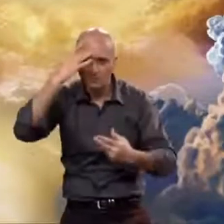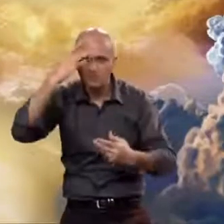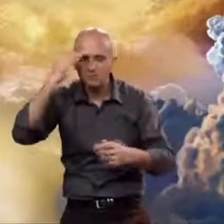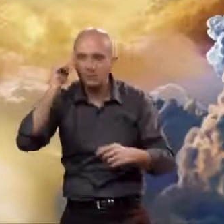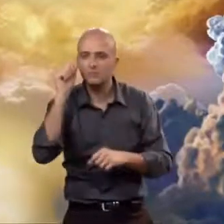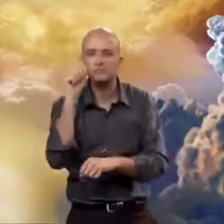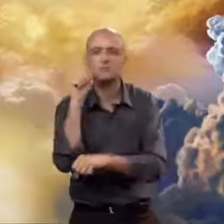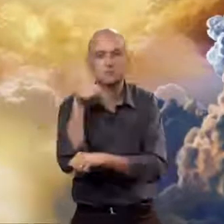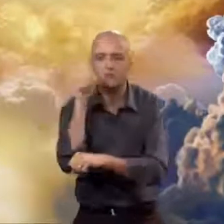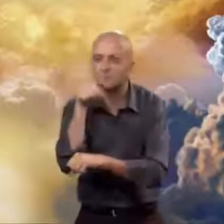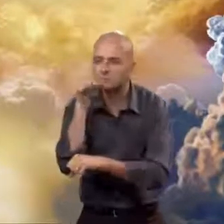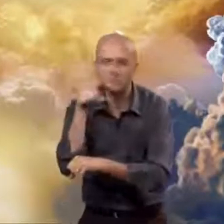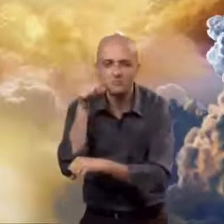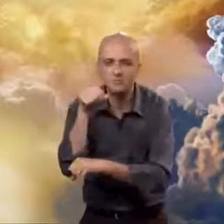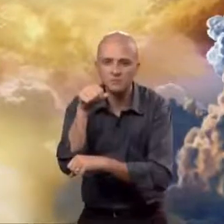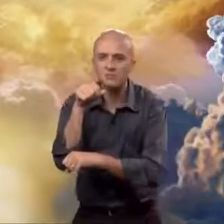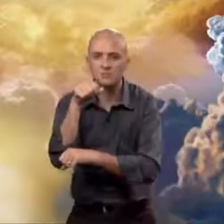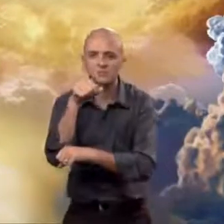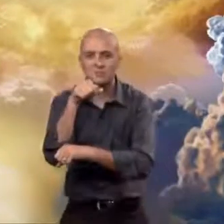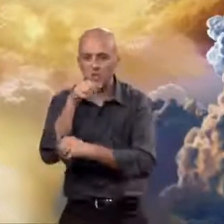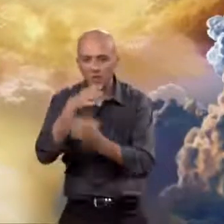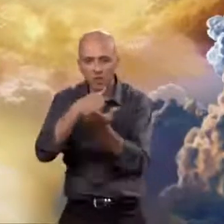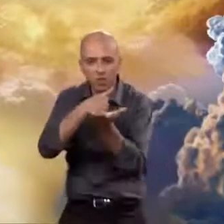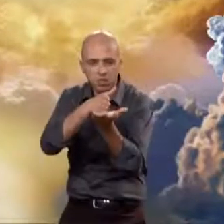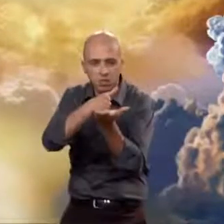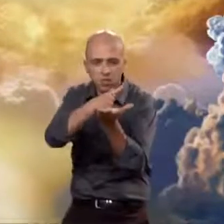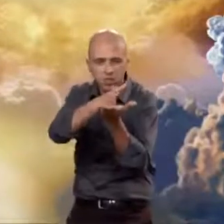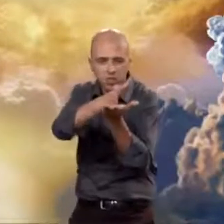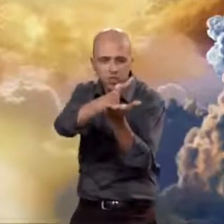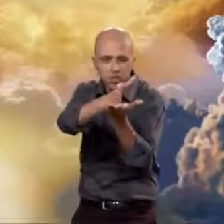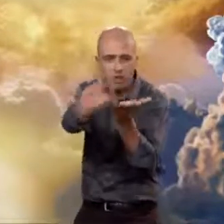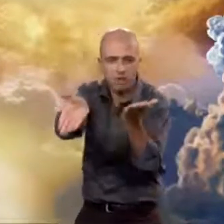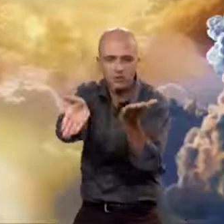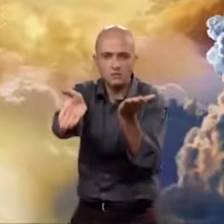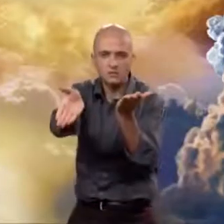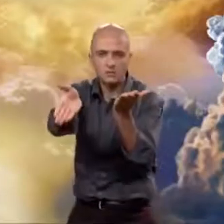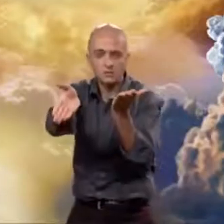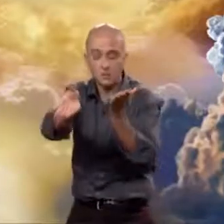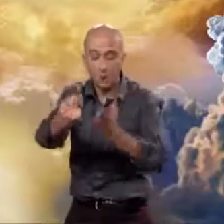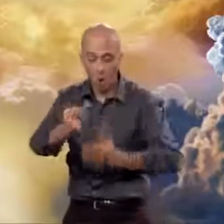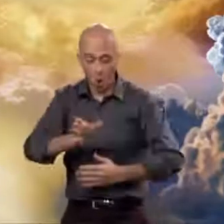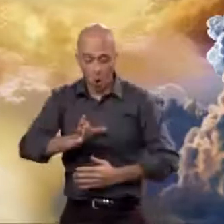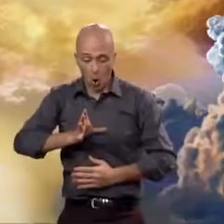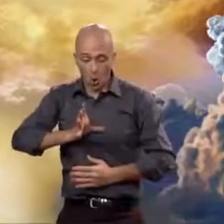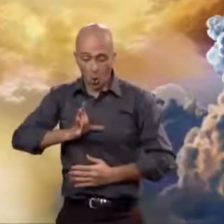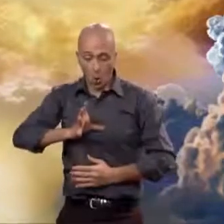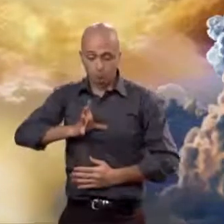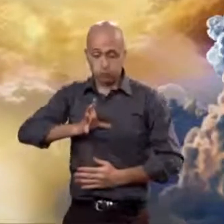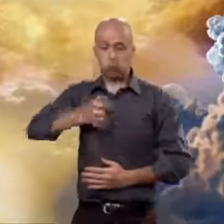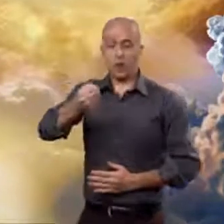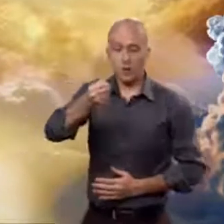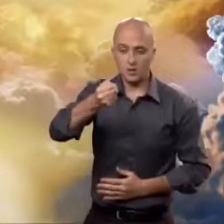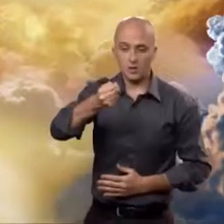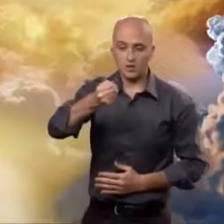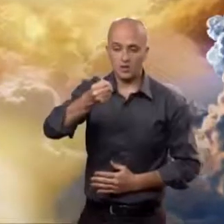na jornada rumo ao céu. E não precisamos fazer suposições a respeito de coisa alguma. O primeiro e